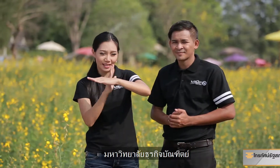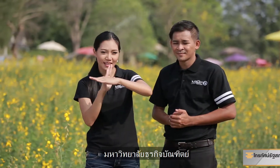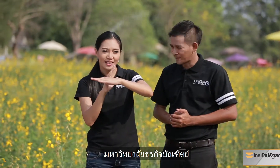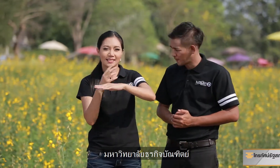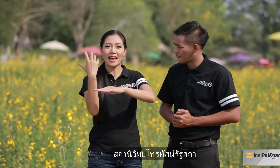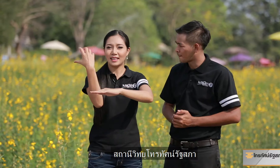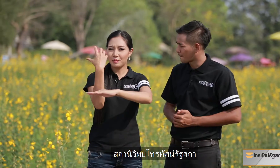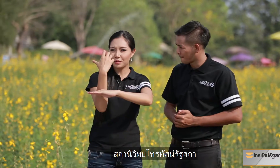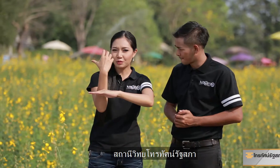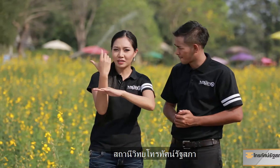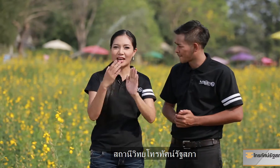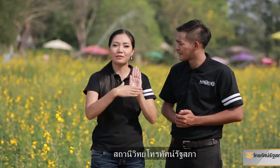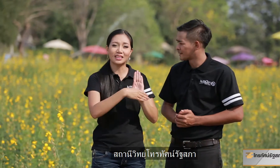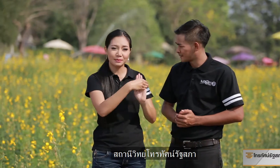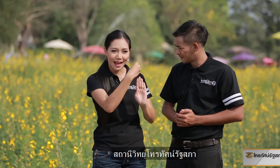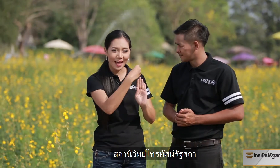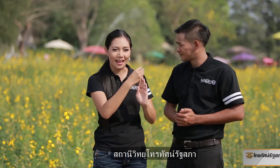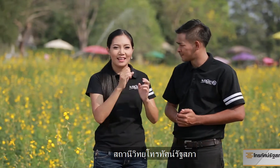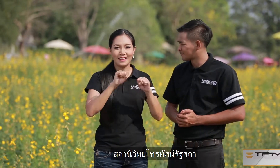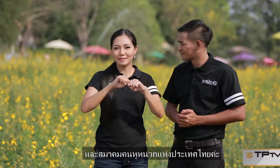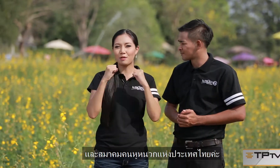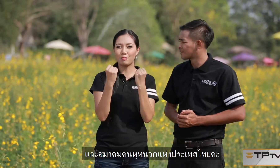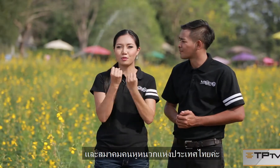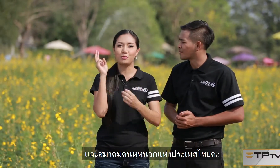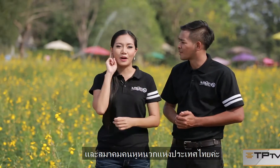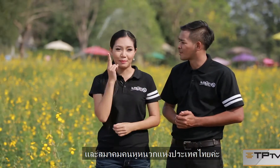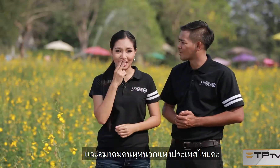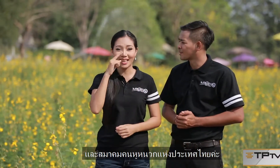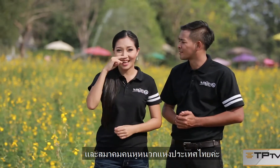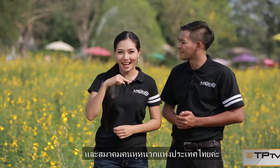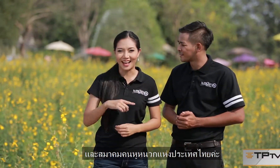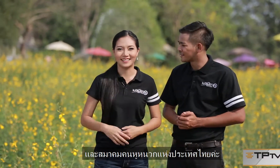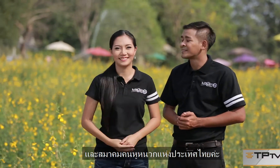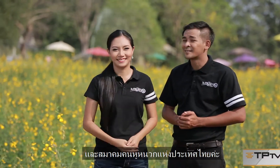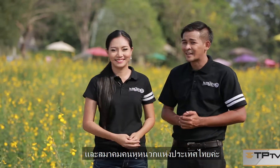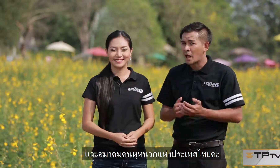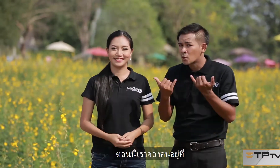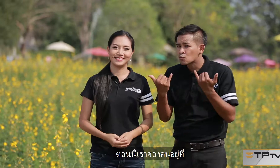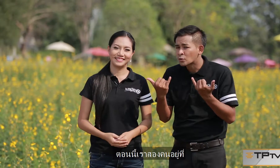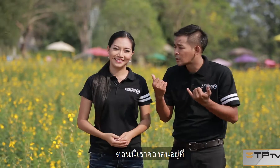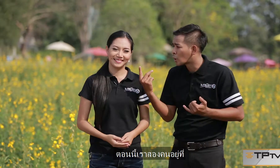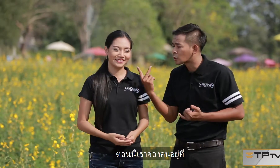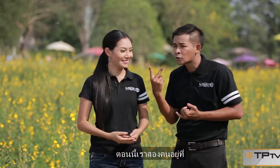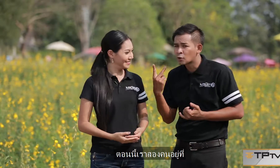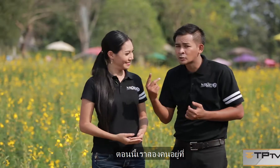ตสถานีวิทยุโทรทัศน์รัฐสภาและสมาคมคนหูหนวกแห่งประเทศไทยค่ะ ตอนนี้เราสองคนอยู่